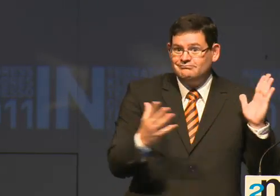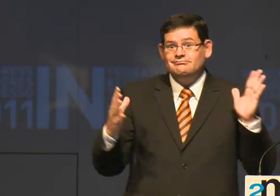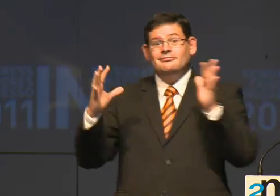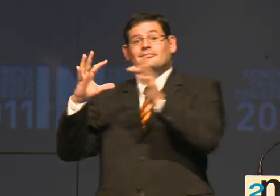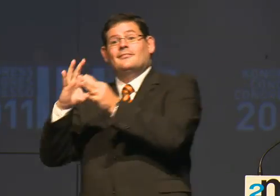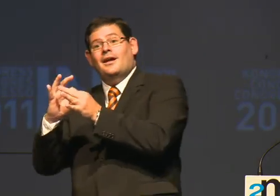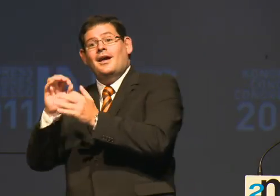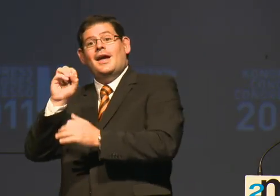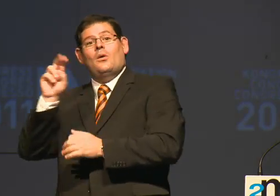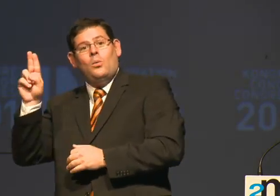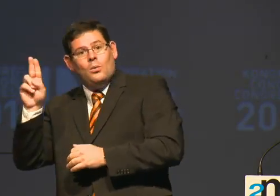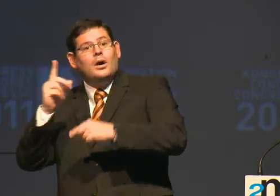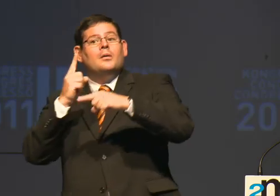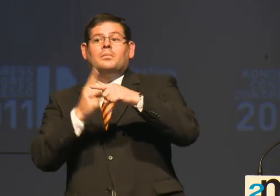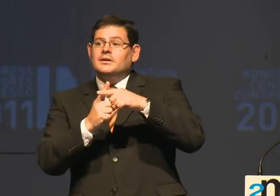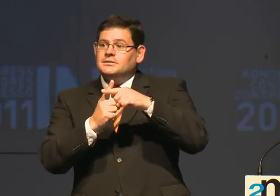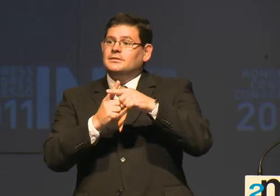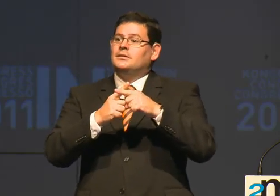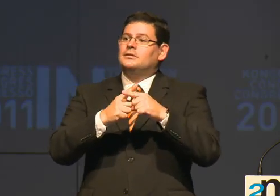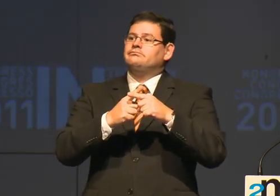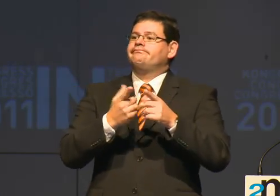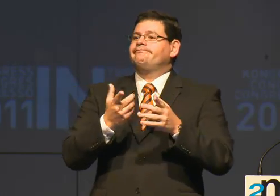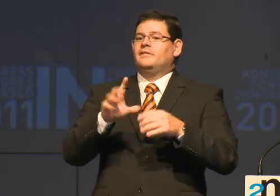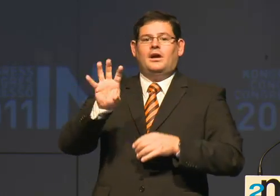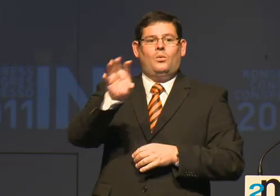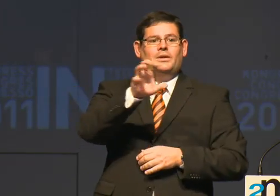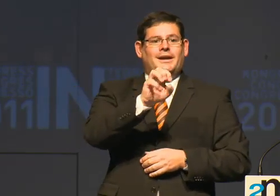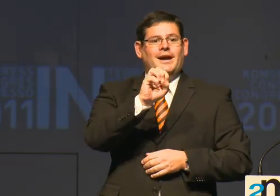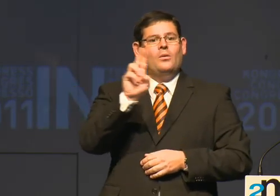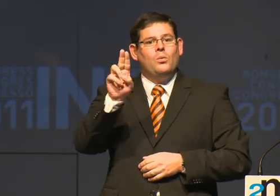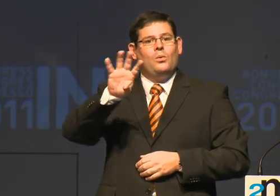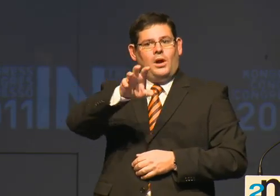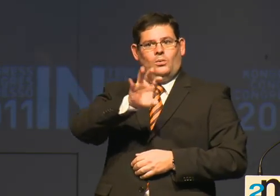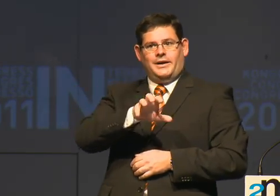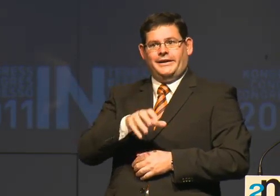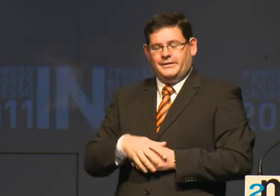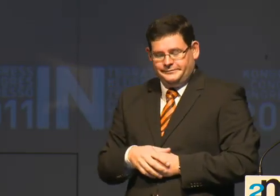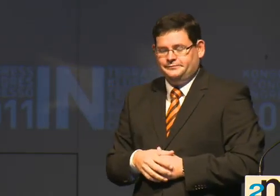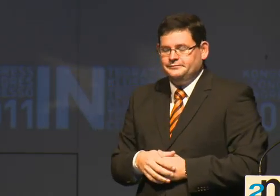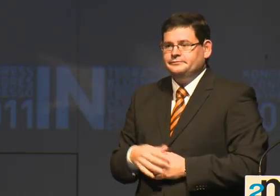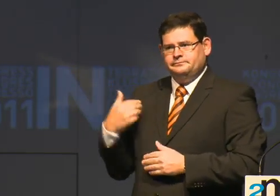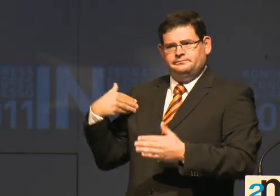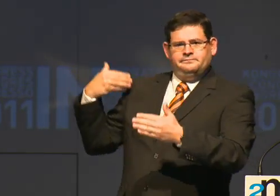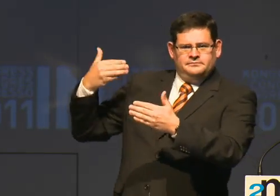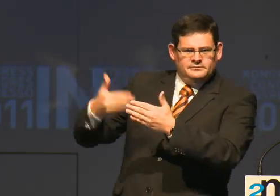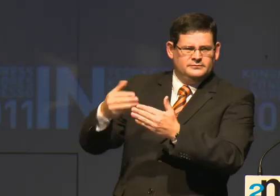Dans la Convention de l'ONU, en lien avec le Parlement européen, il y a différents pays en